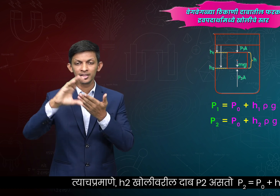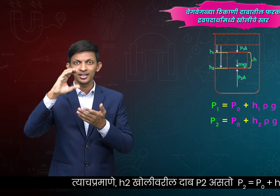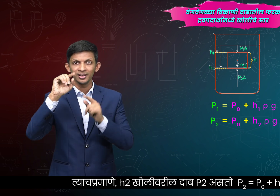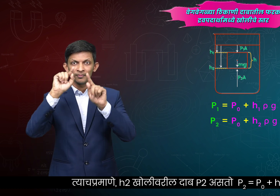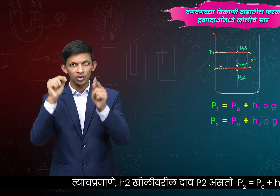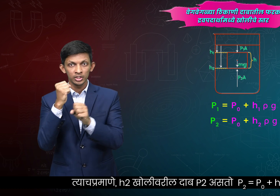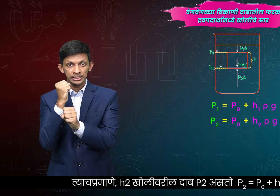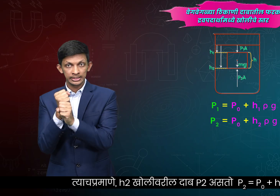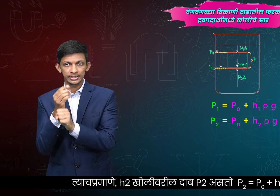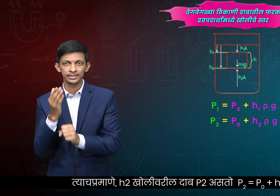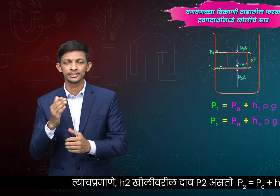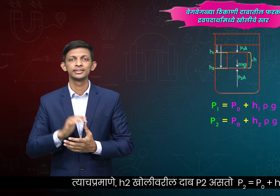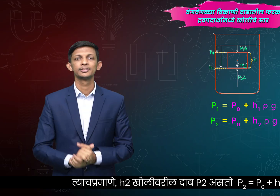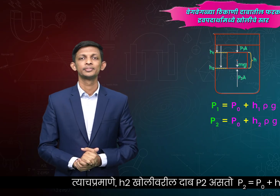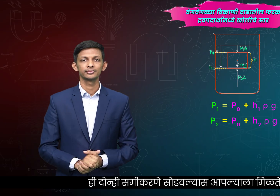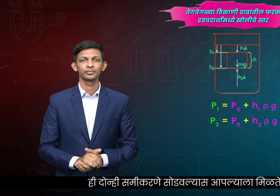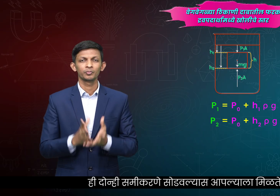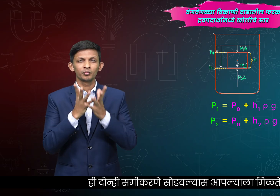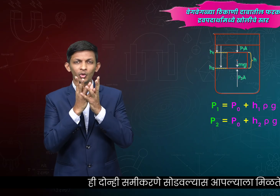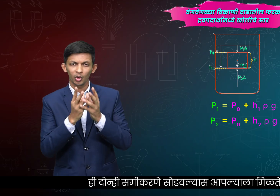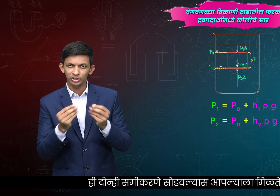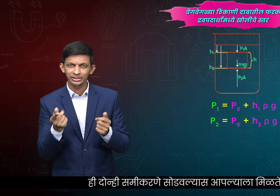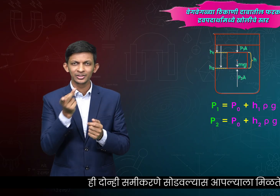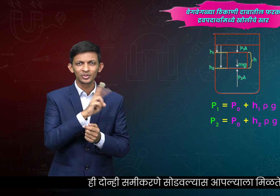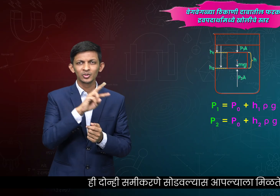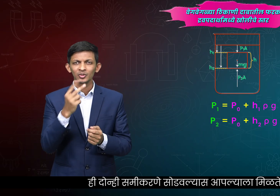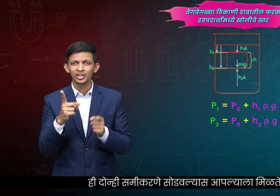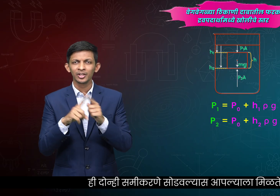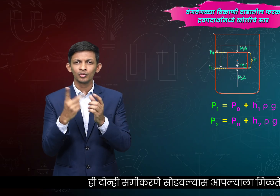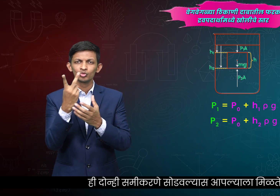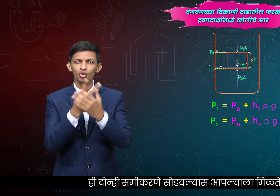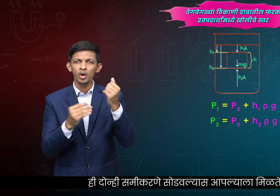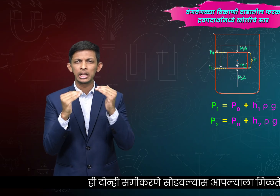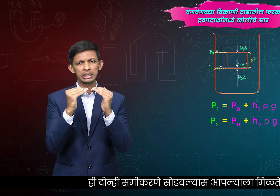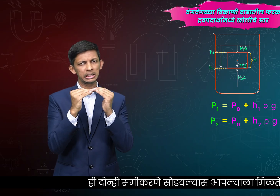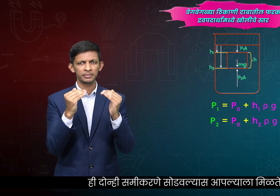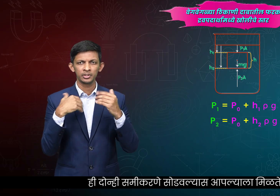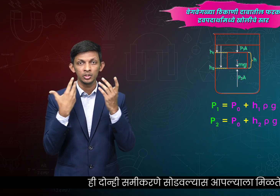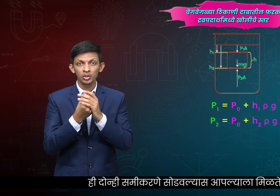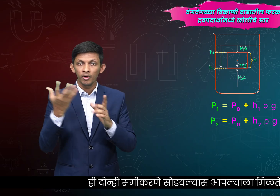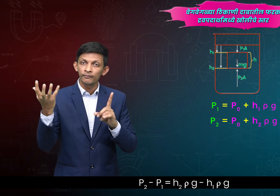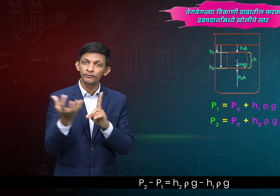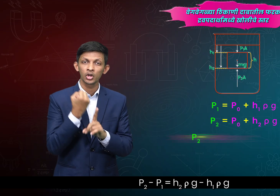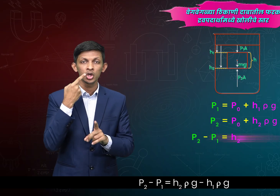P2=P0+H2 आहे असं आपण समजूया. हे दोन्ही समीकरणे सोडवल्यास आपल्याला मिळते